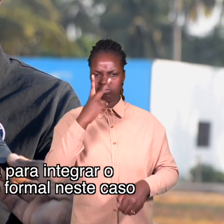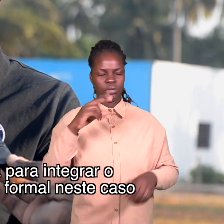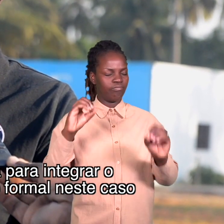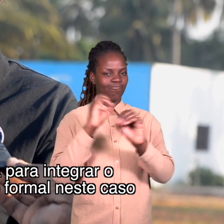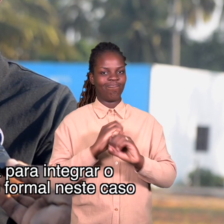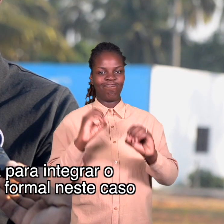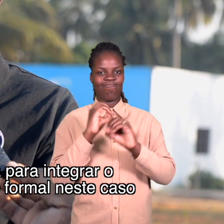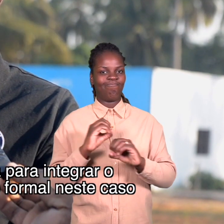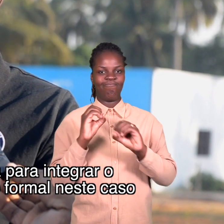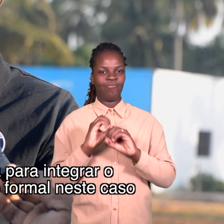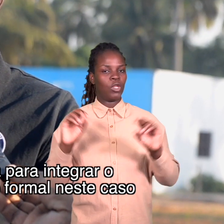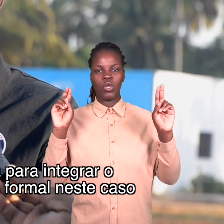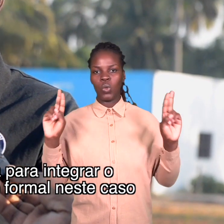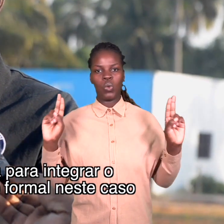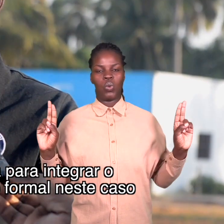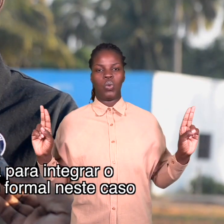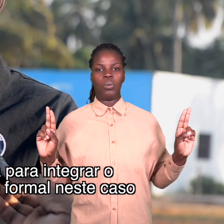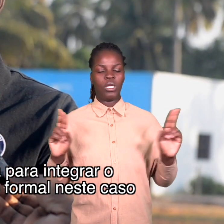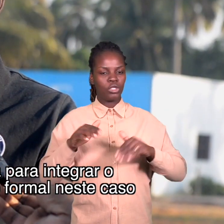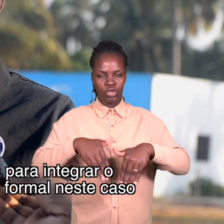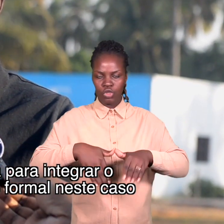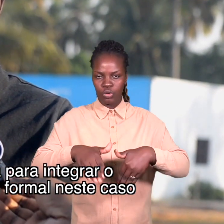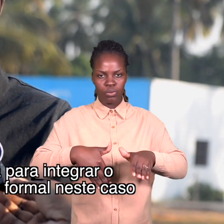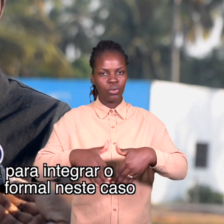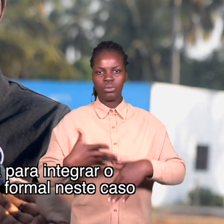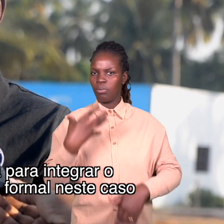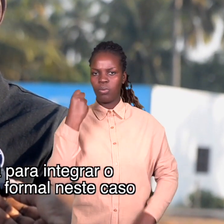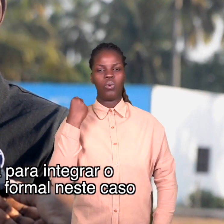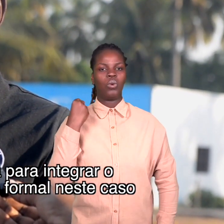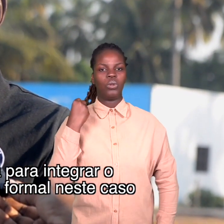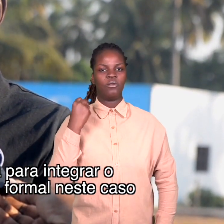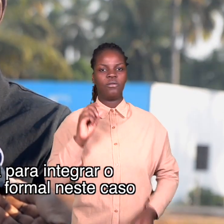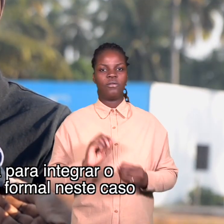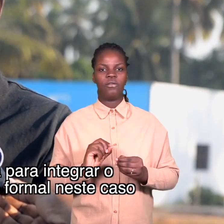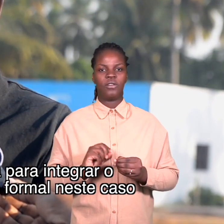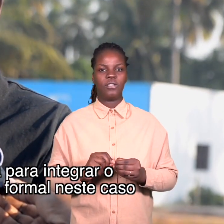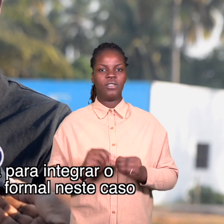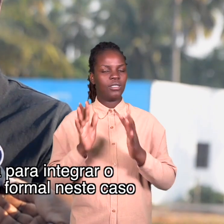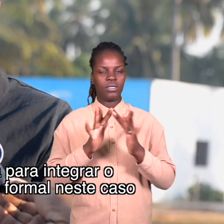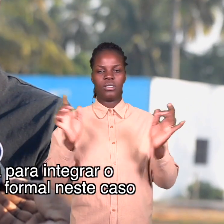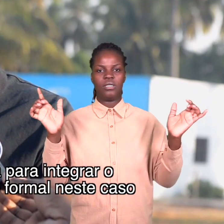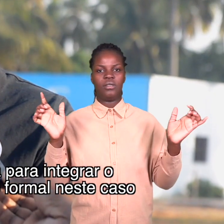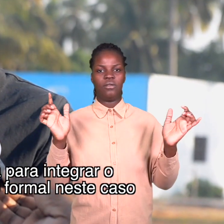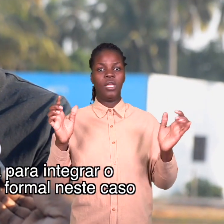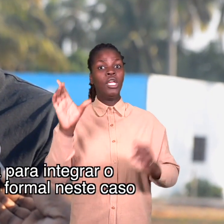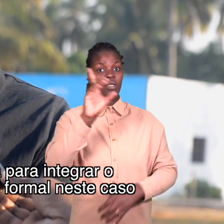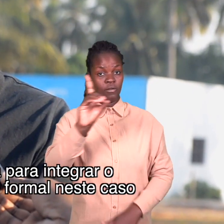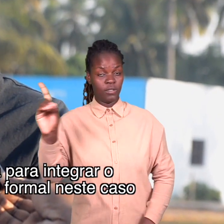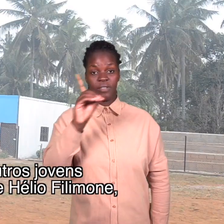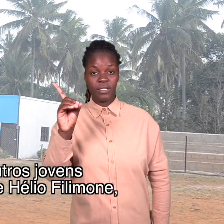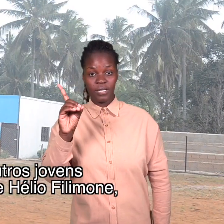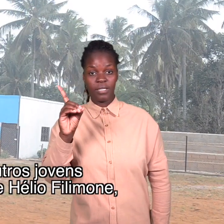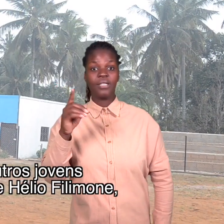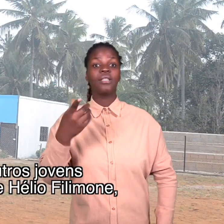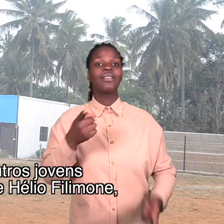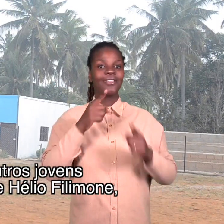qualquer tipo de problemas para integrar o Romão para a prática do desporto formal, neste caso.